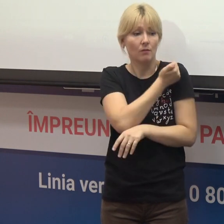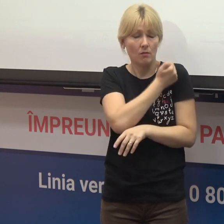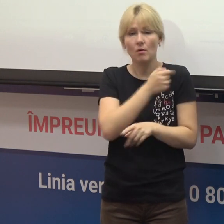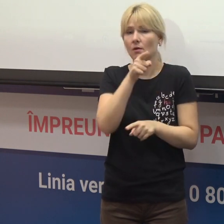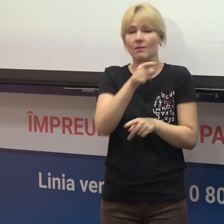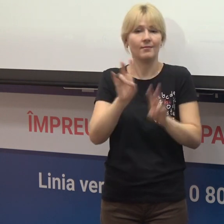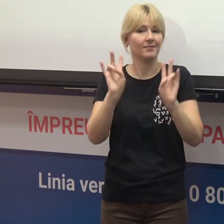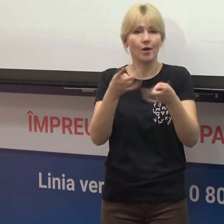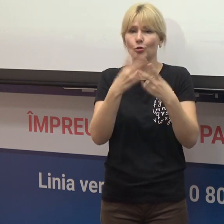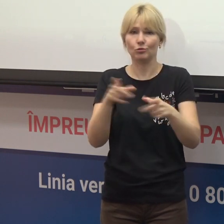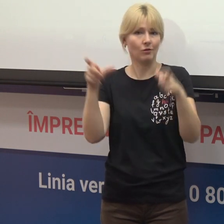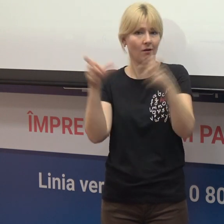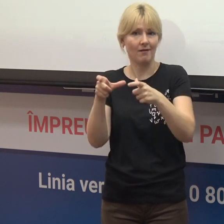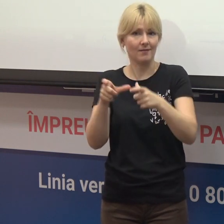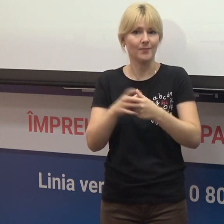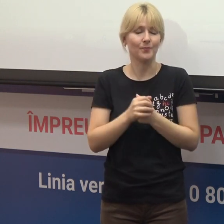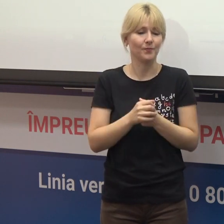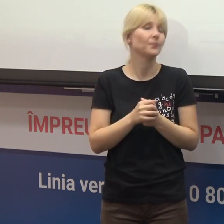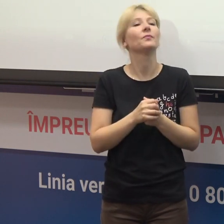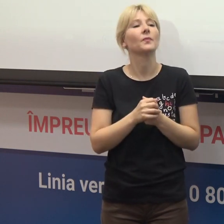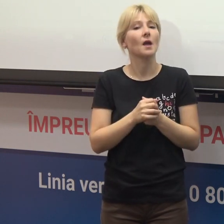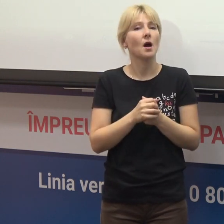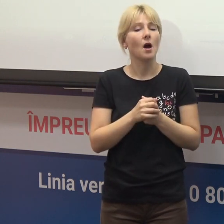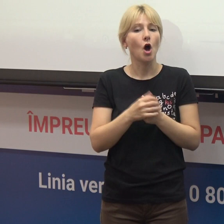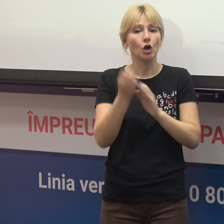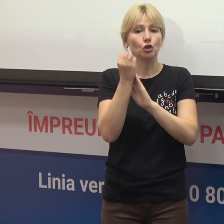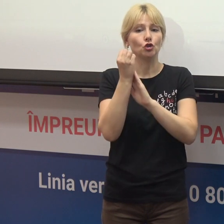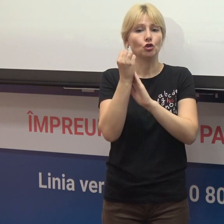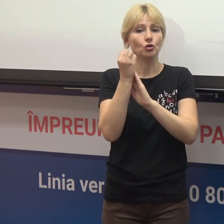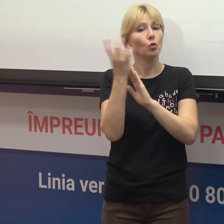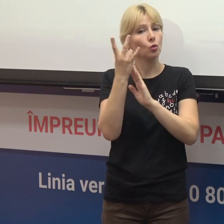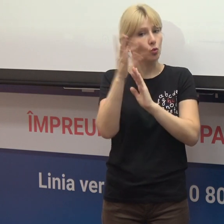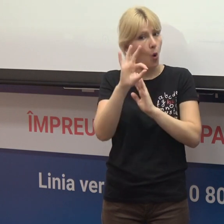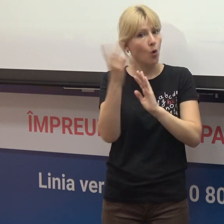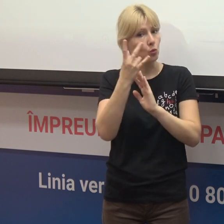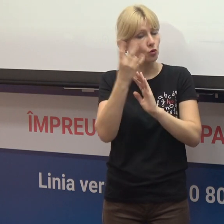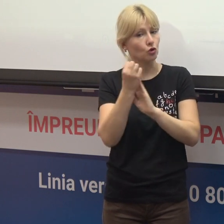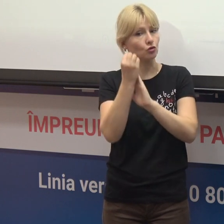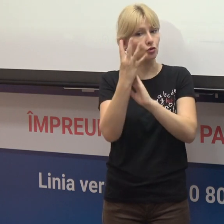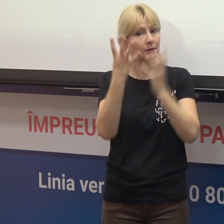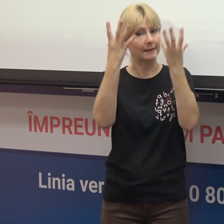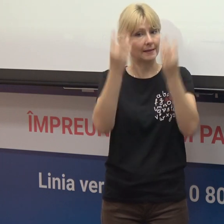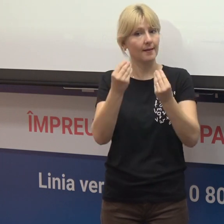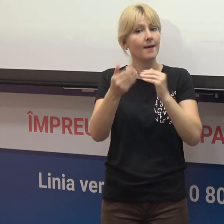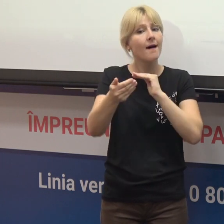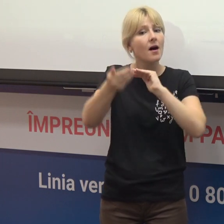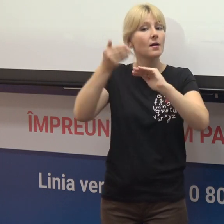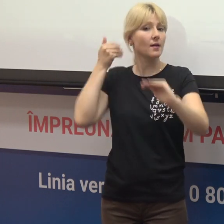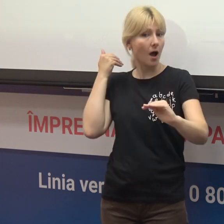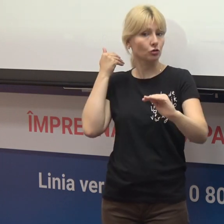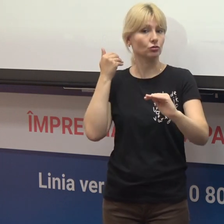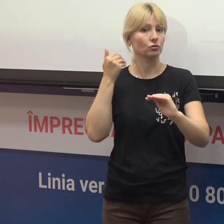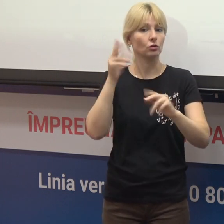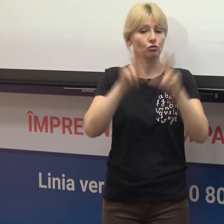anti-COVID, administrat cu 14 zile înainte de a reveni sau a trece frontiera de